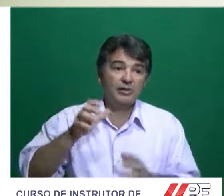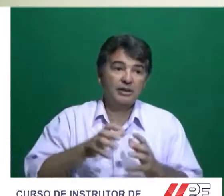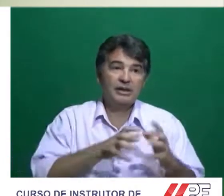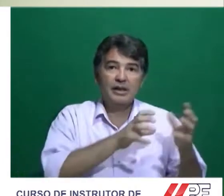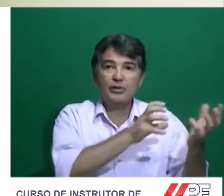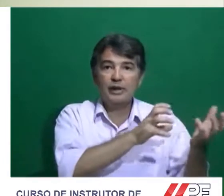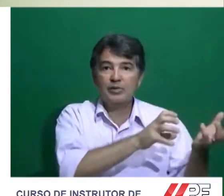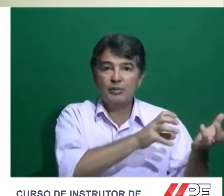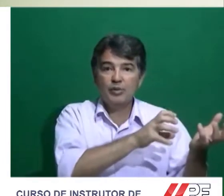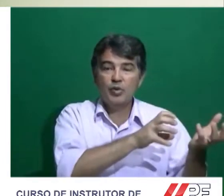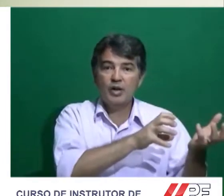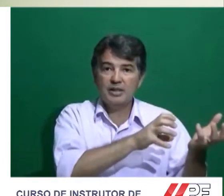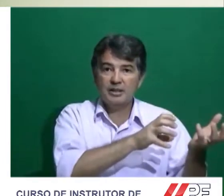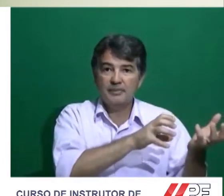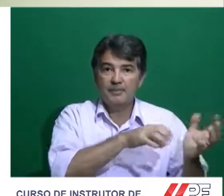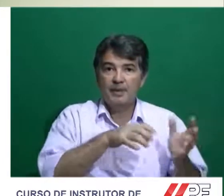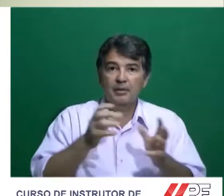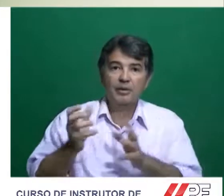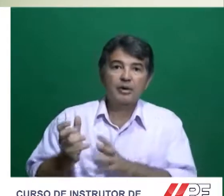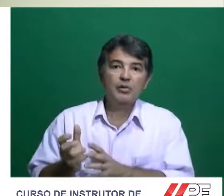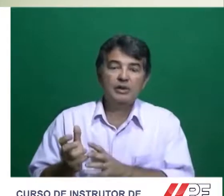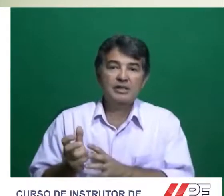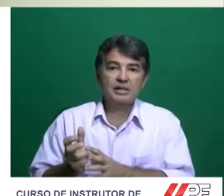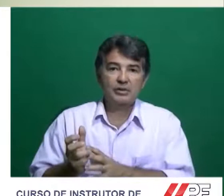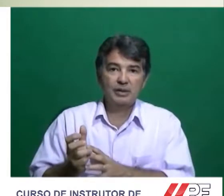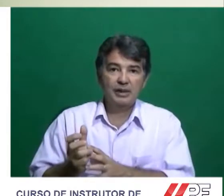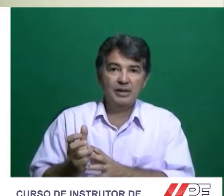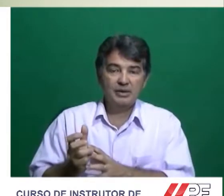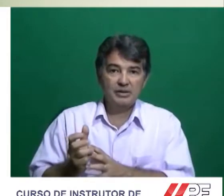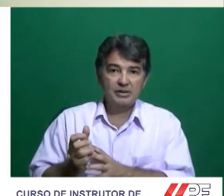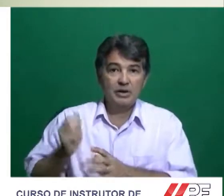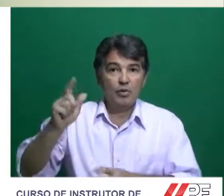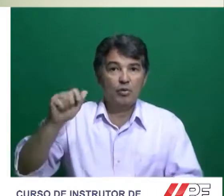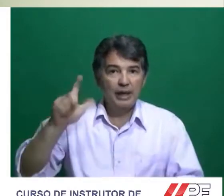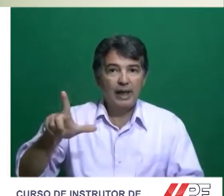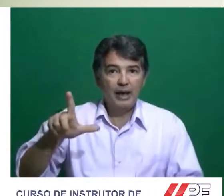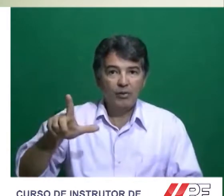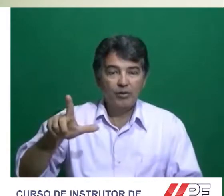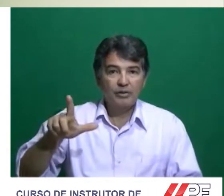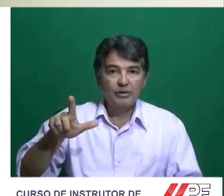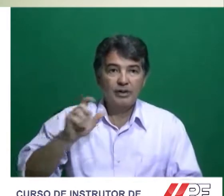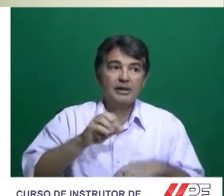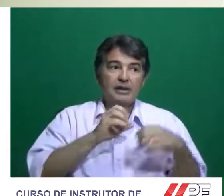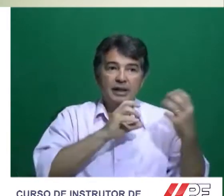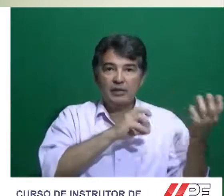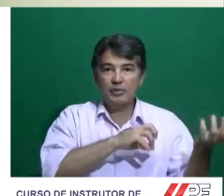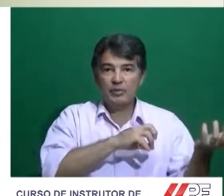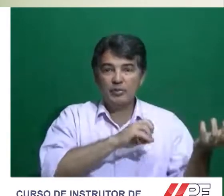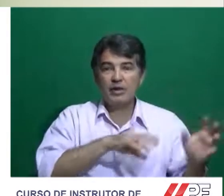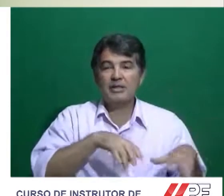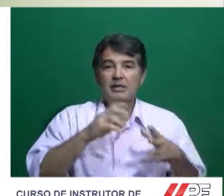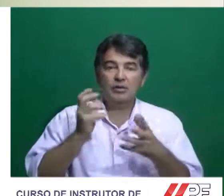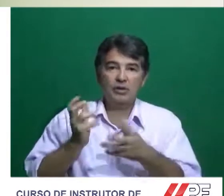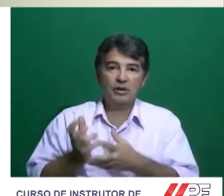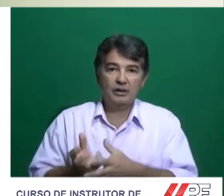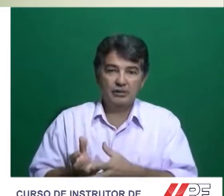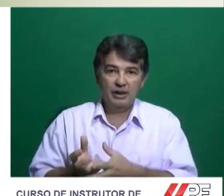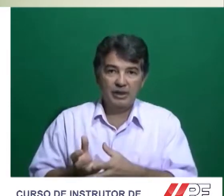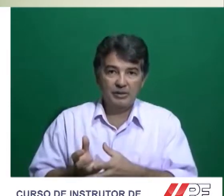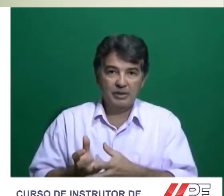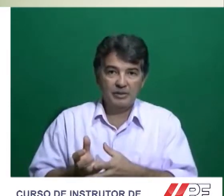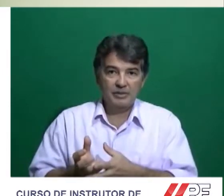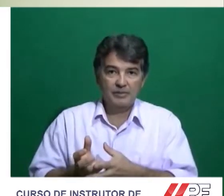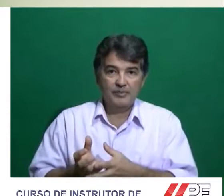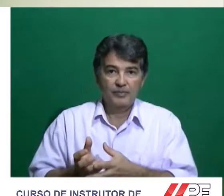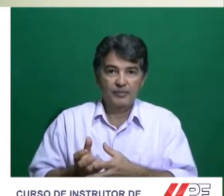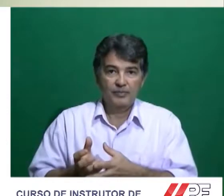nunca. Então está tirando da língua portuguesa e utilizando na Libras. O legal está tirando da língua portuguesa e colocando